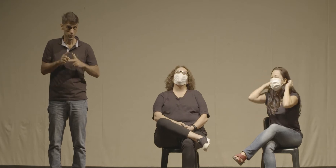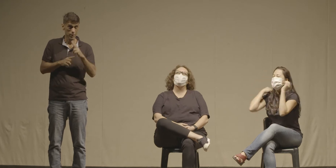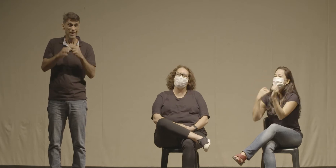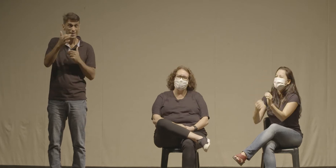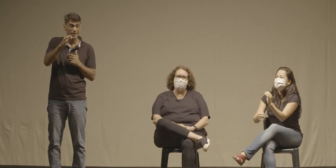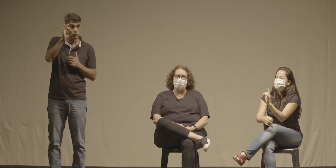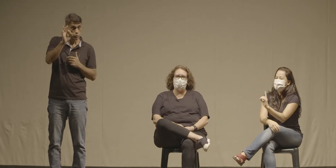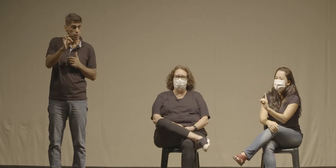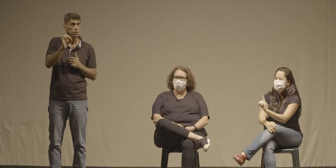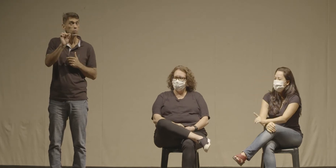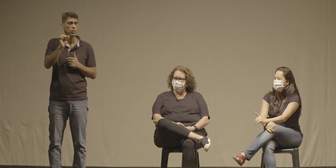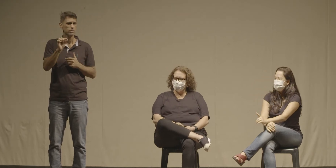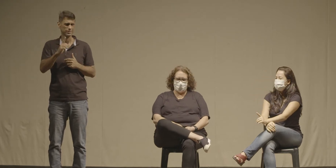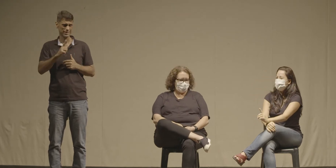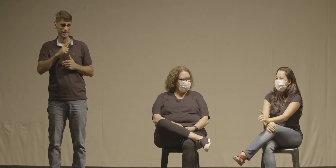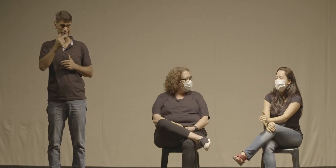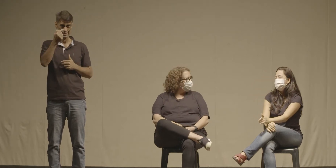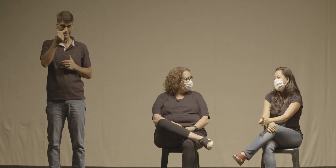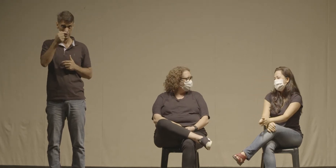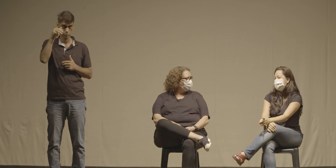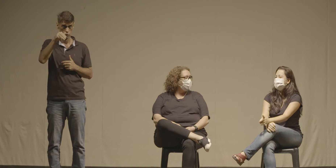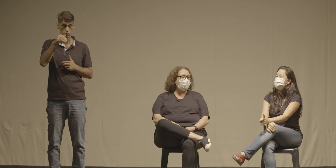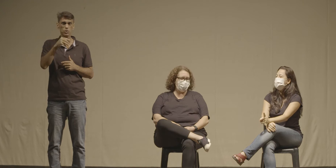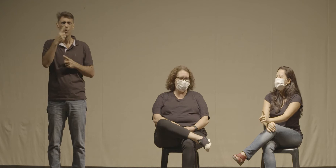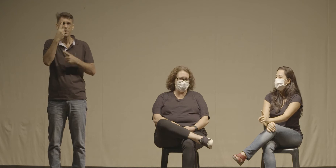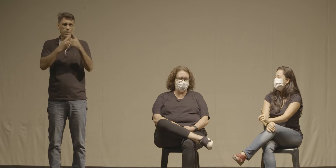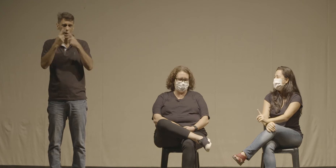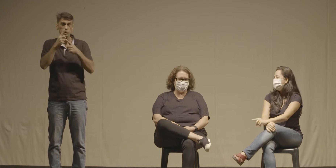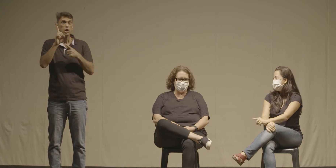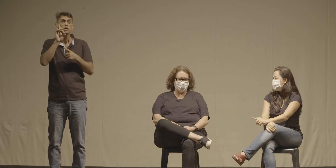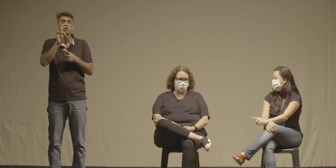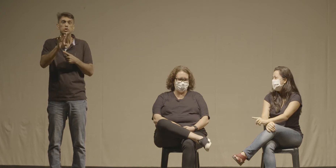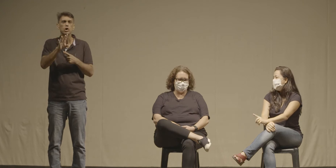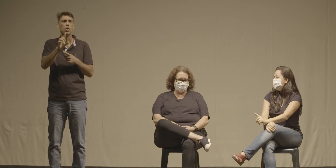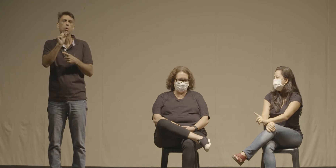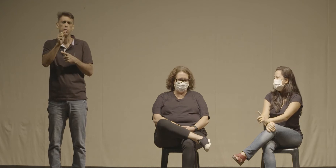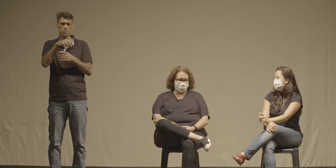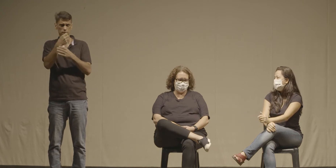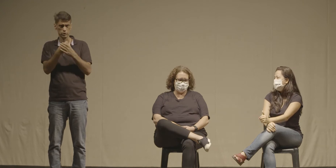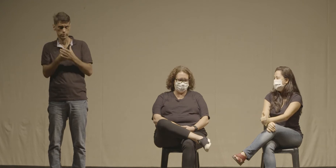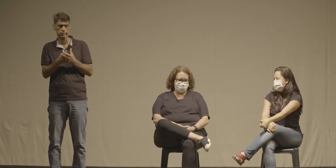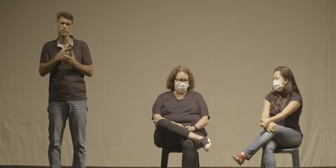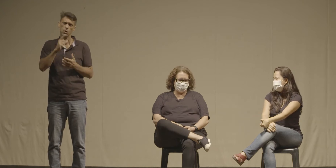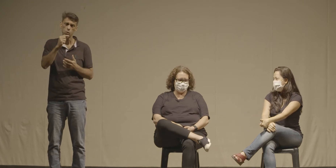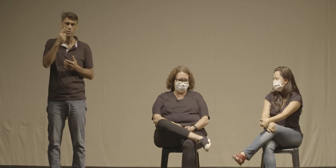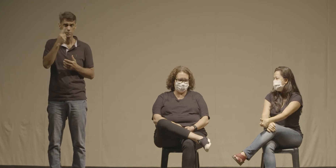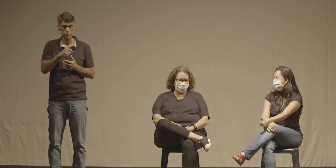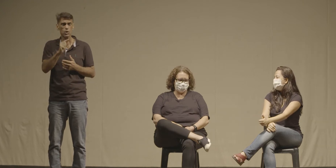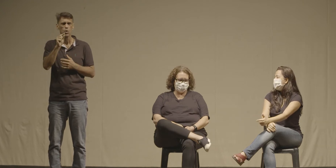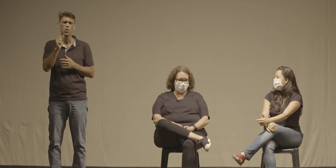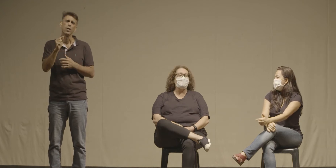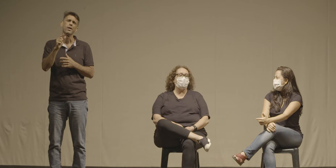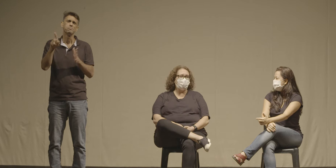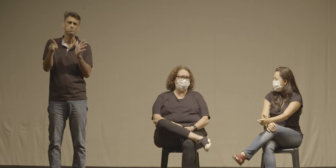cortando, mas é porque assim, nós temos 7 minutos de imagem, não é só de imagem de basquete. Isso inclui as imagens da